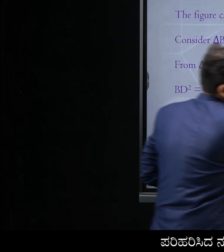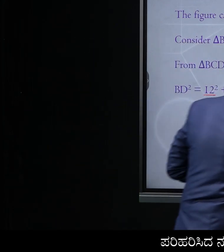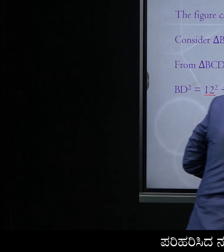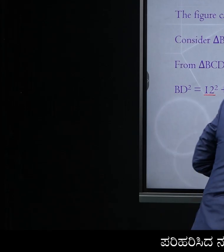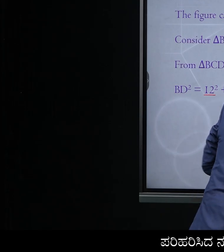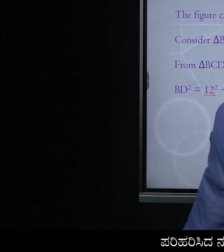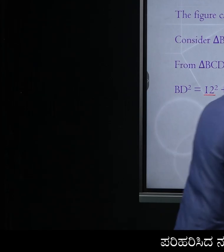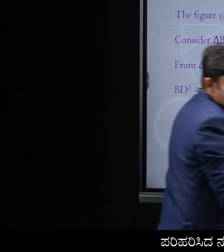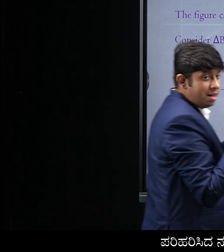ಪರಿಗಣಿಸಿದ ನಂತರ ನಾವು